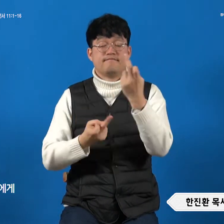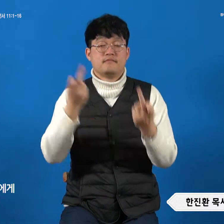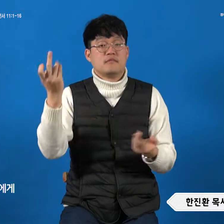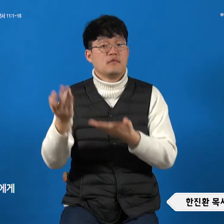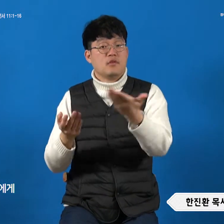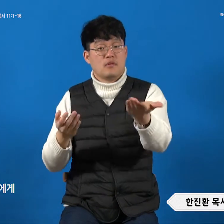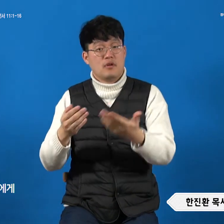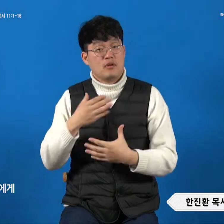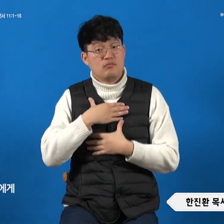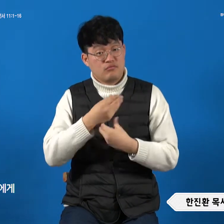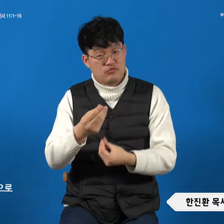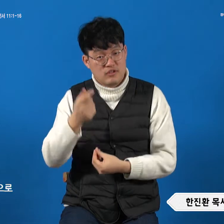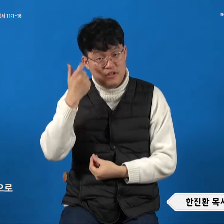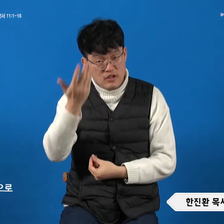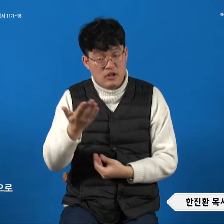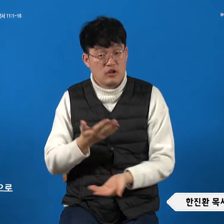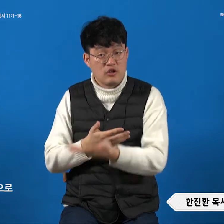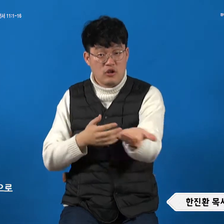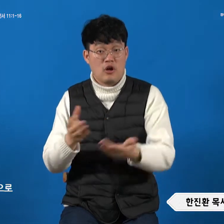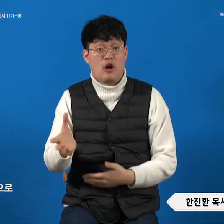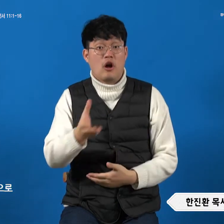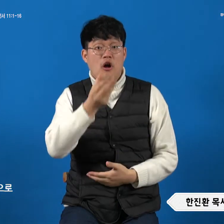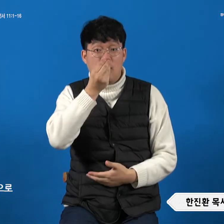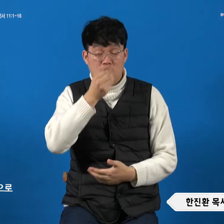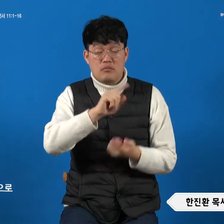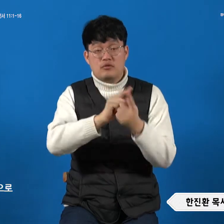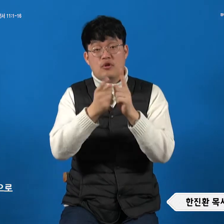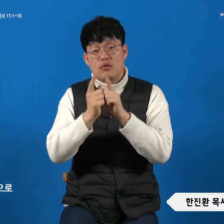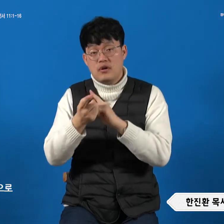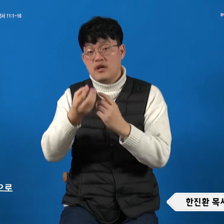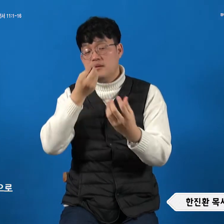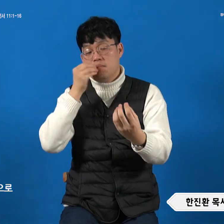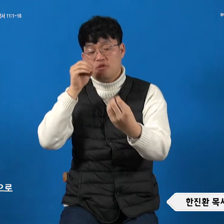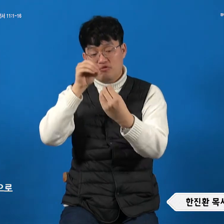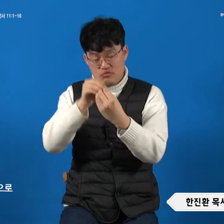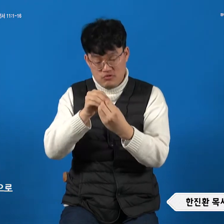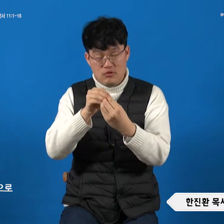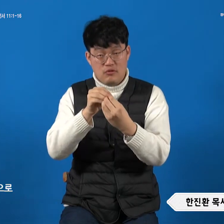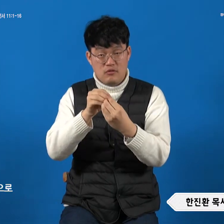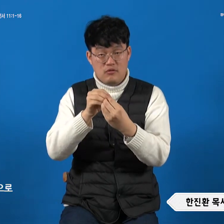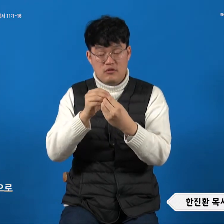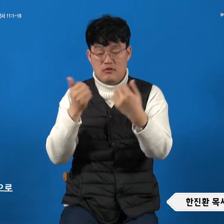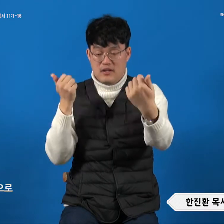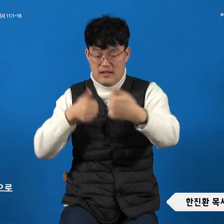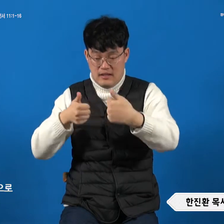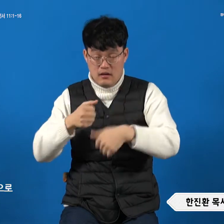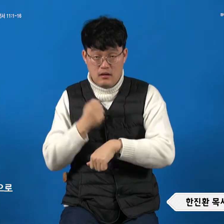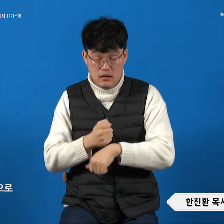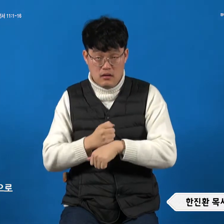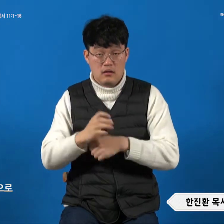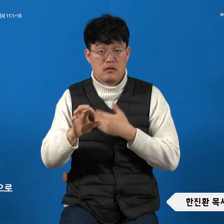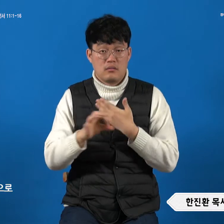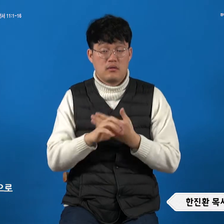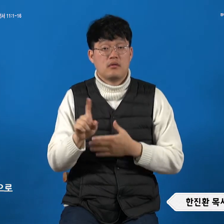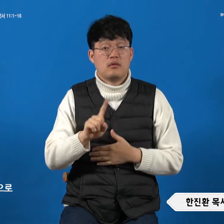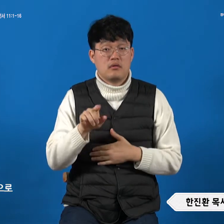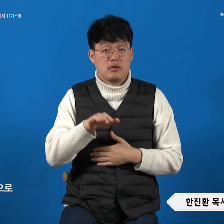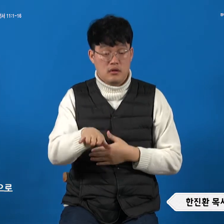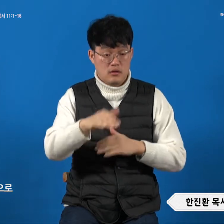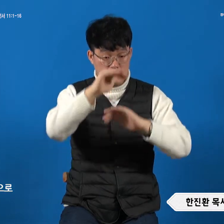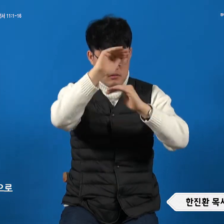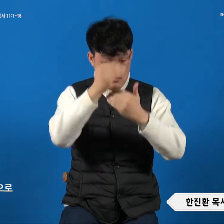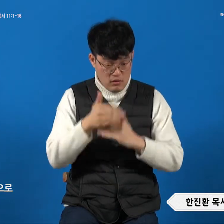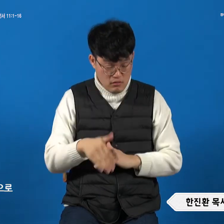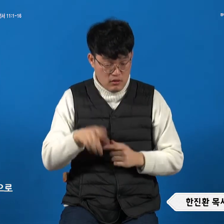너희에게 문안하니 너희는 거룩하게 입맞춤으로 서로 문안하라. 이렇게 되어 있습니다.